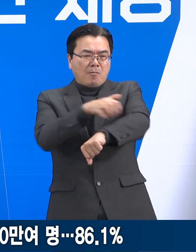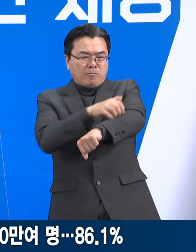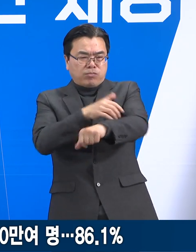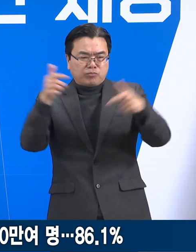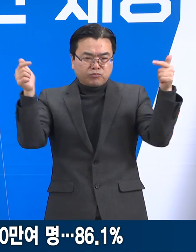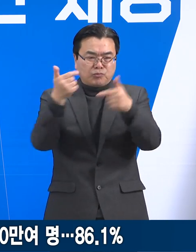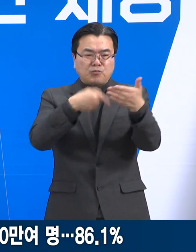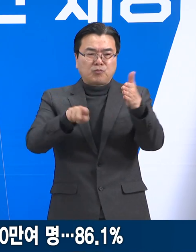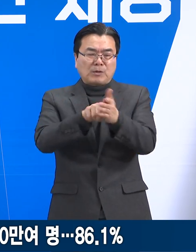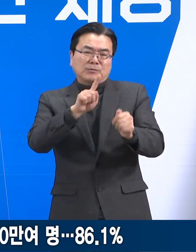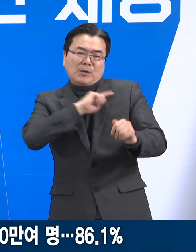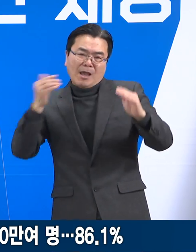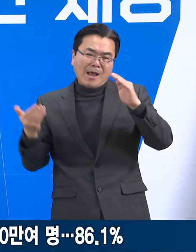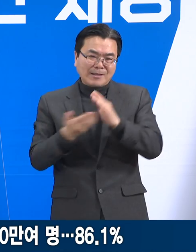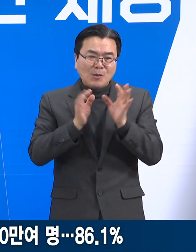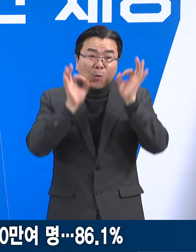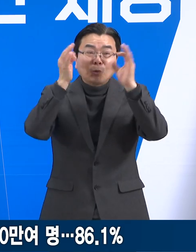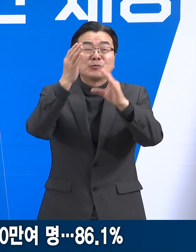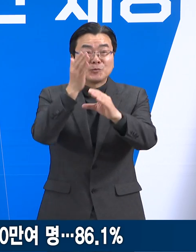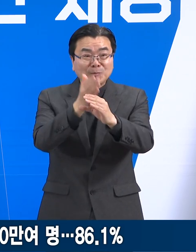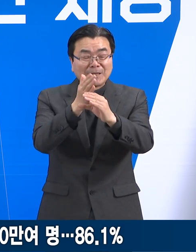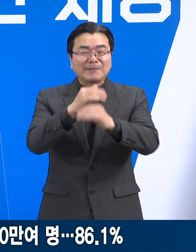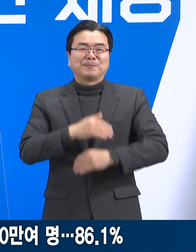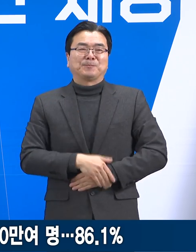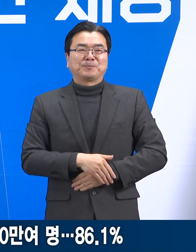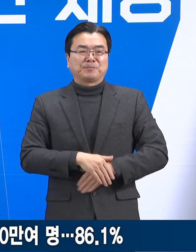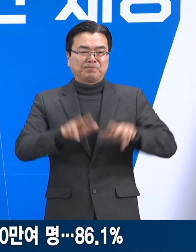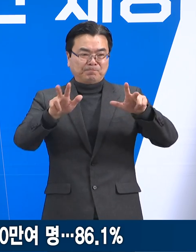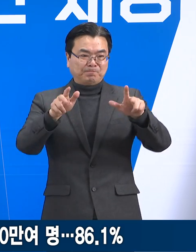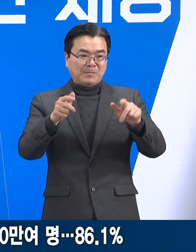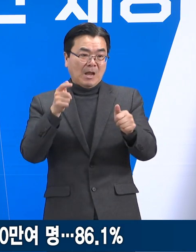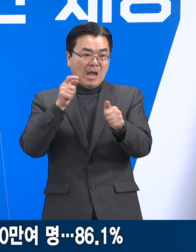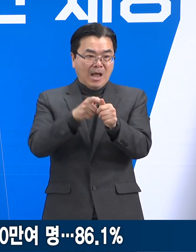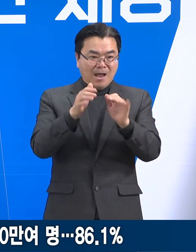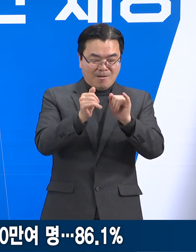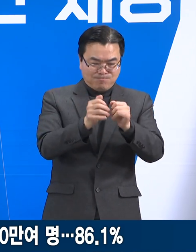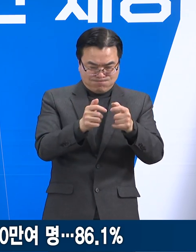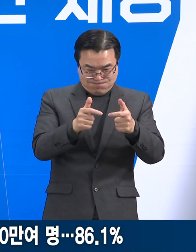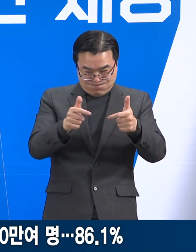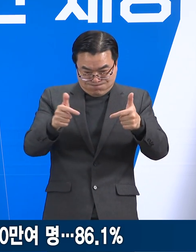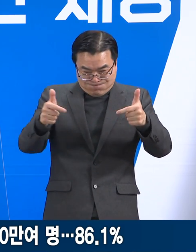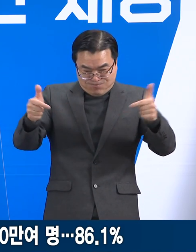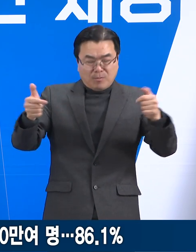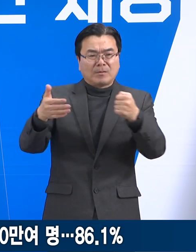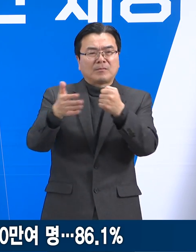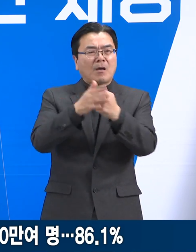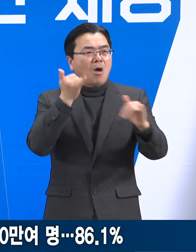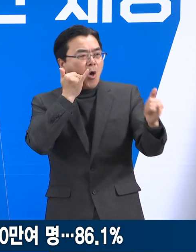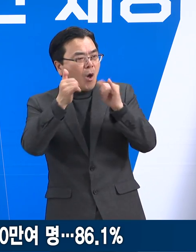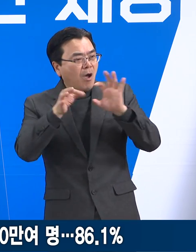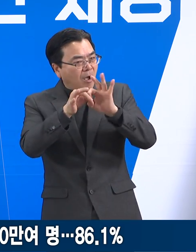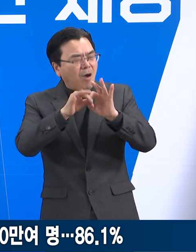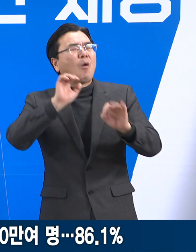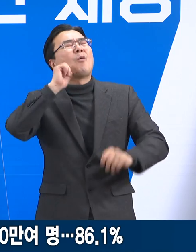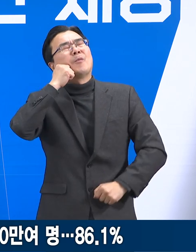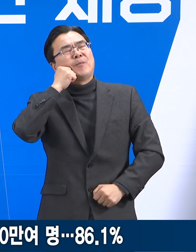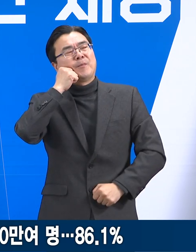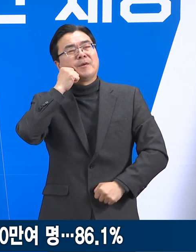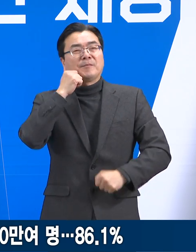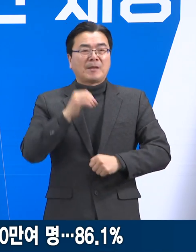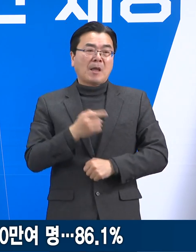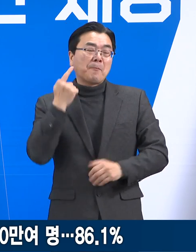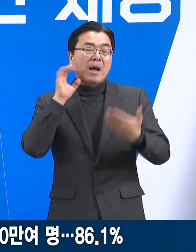어떤 노력을 하고 있습니다. 현재 확진자 증가로 보건소 전화 연결이 많이 어려운 상황입니다. 확진 문자